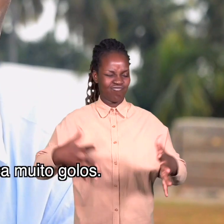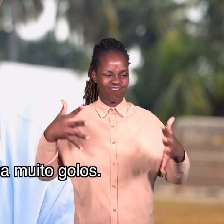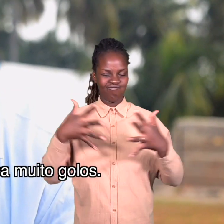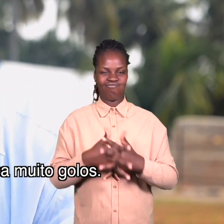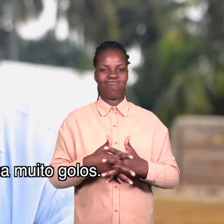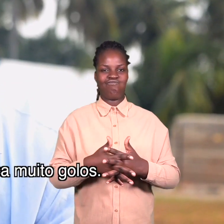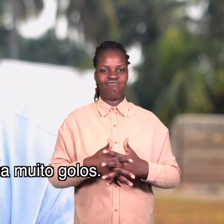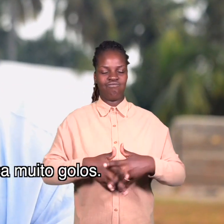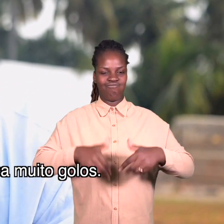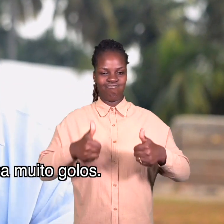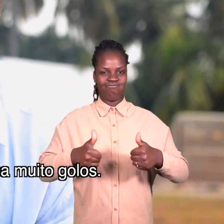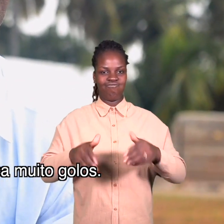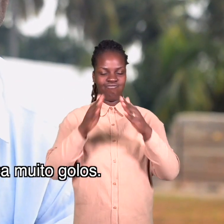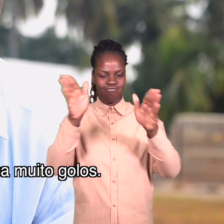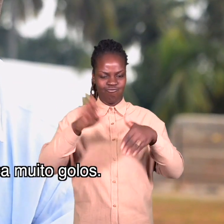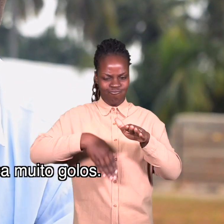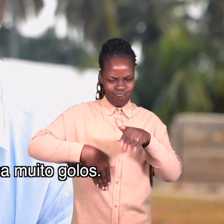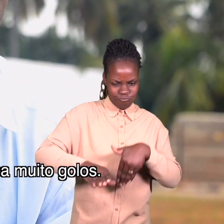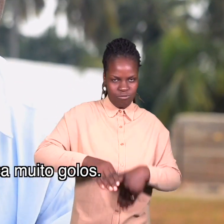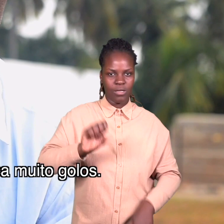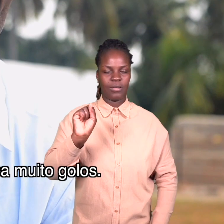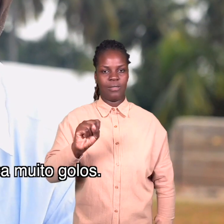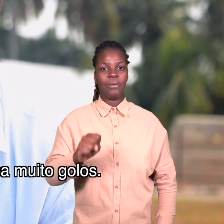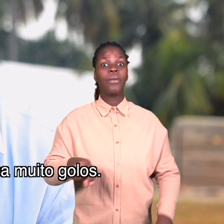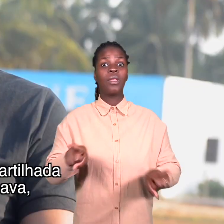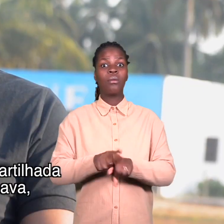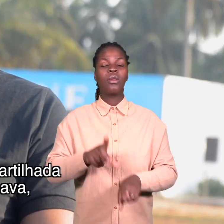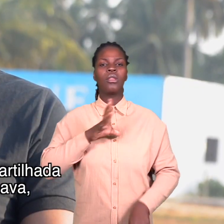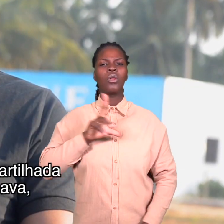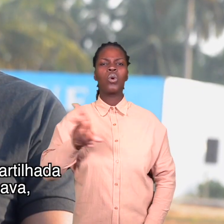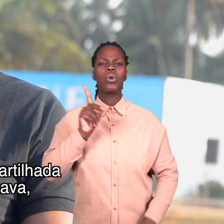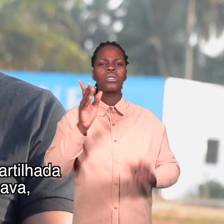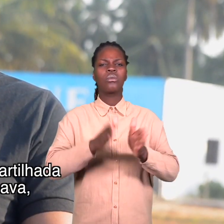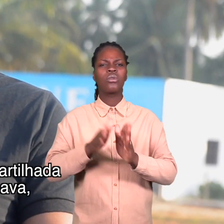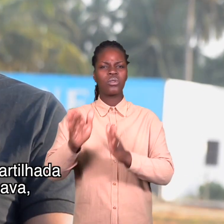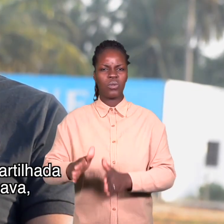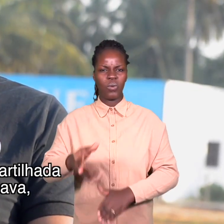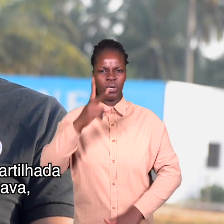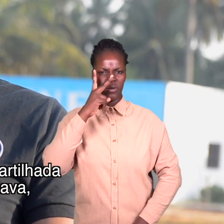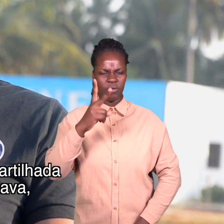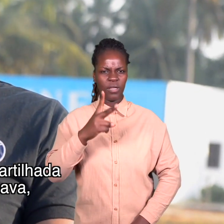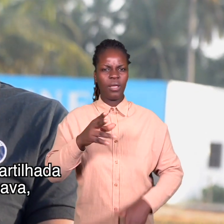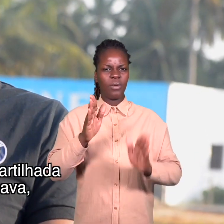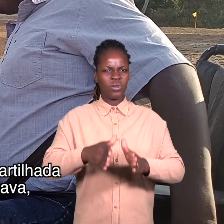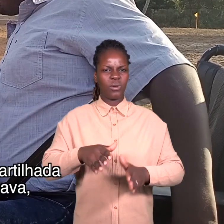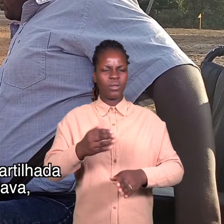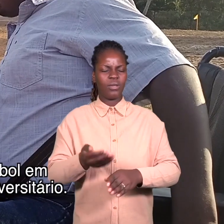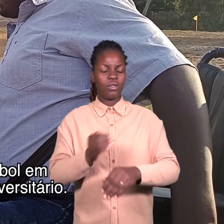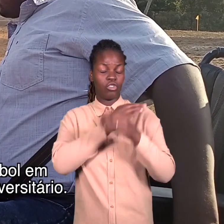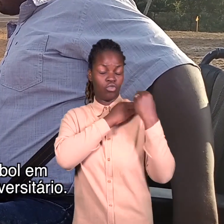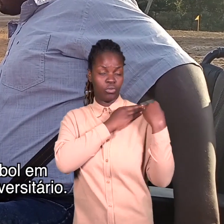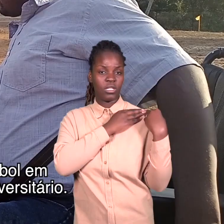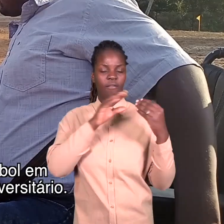bem com a bola. E está a pôr bolas na baliza. Opinião igualmente é partilhada por Eduardo